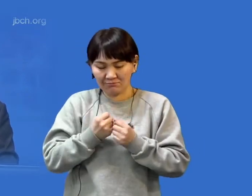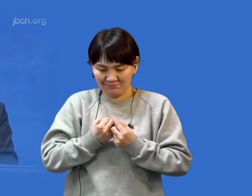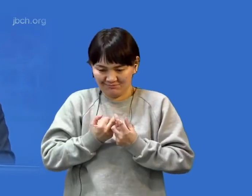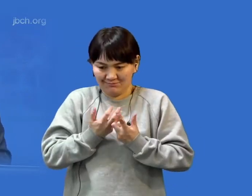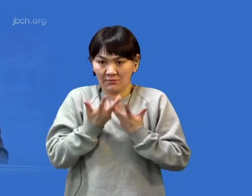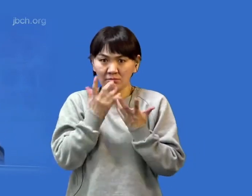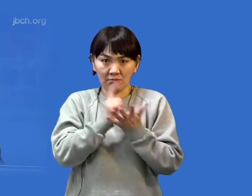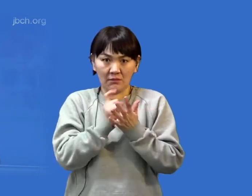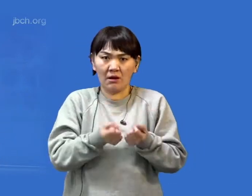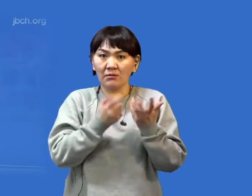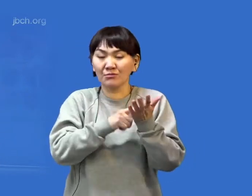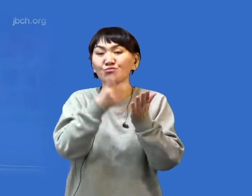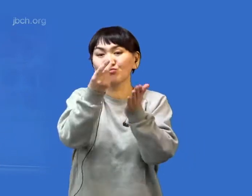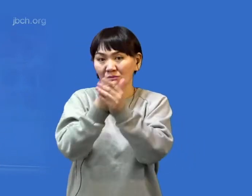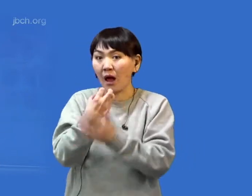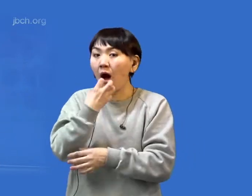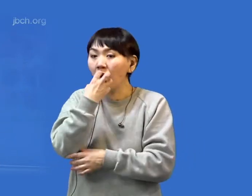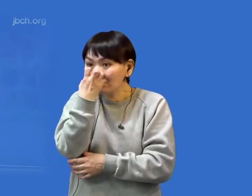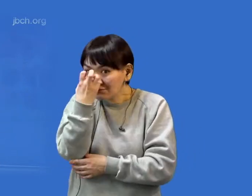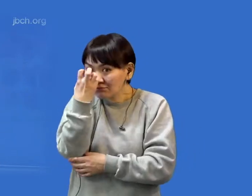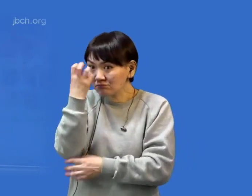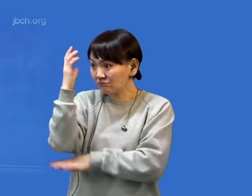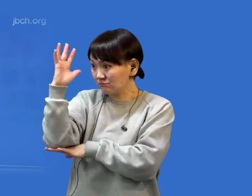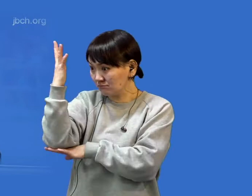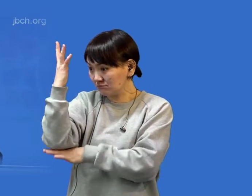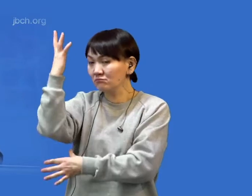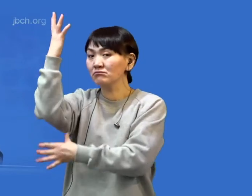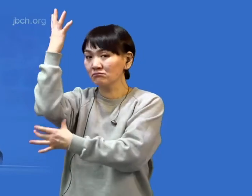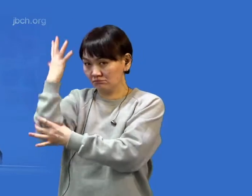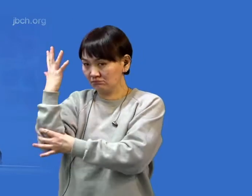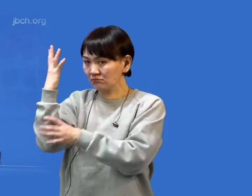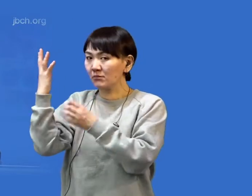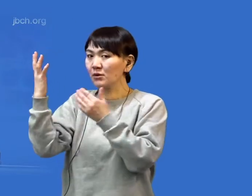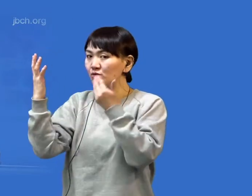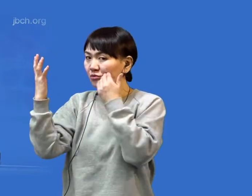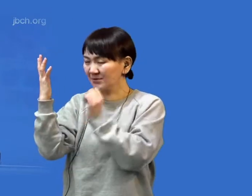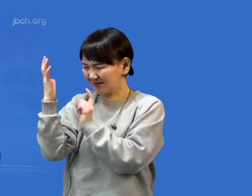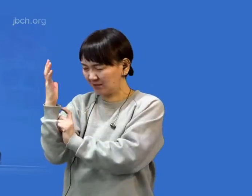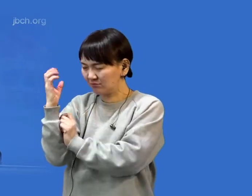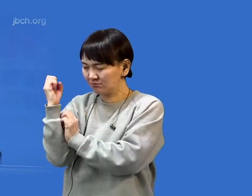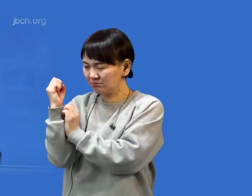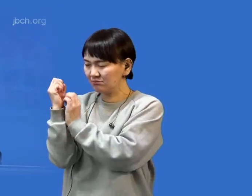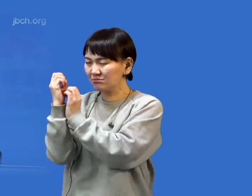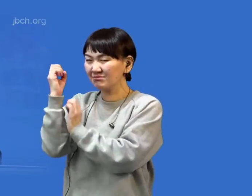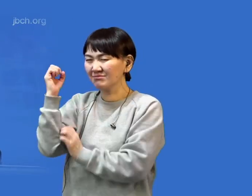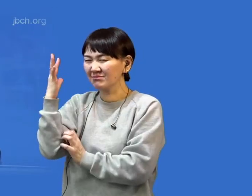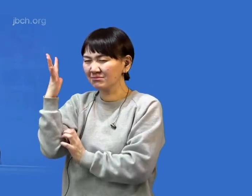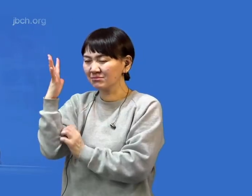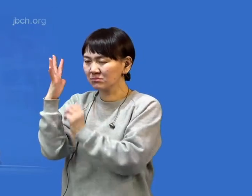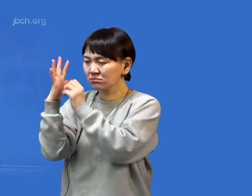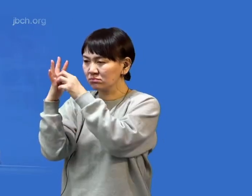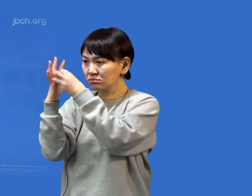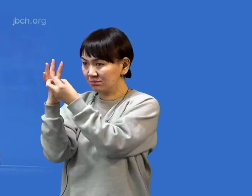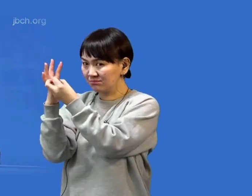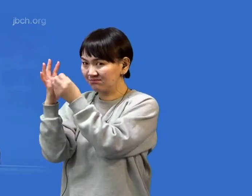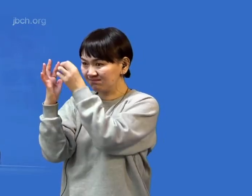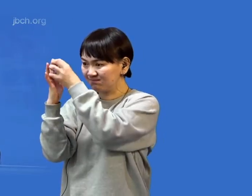алюминий модоо ургуулах хэрэгтэй. Усан үзмийн мод юм бол усан үзмийн жимсээ гаргах хэрэгтэй. Дахин дэрсэн Христ